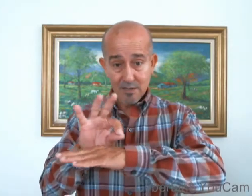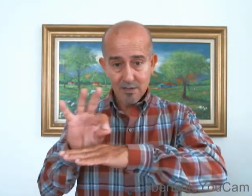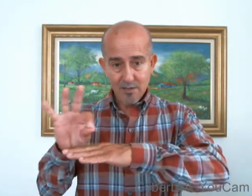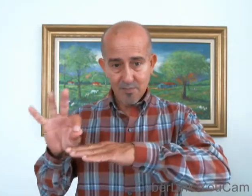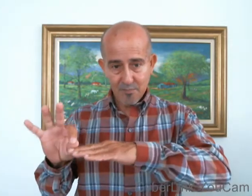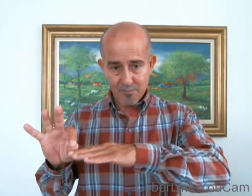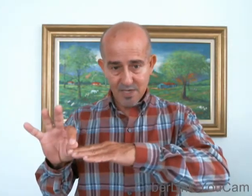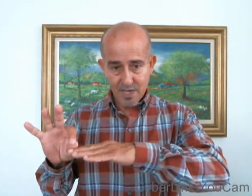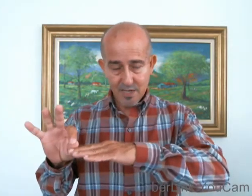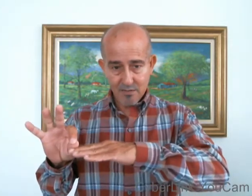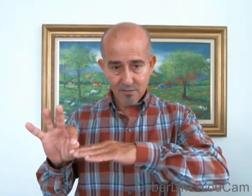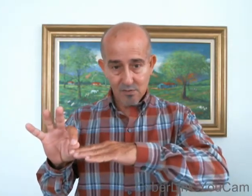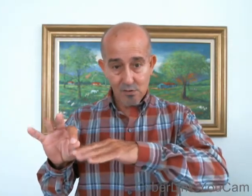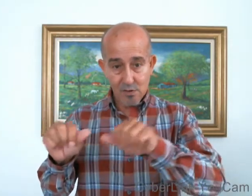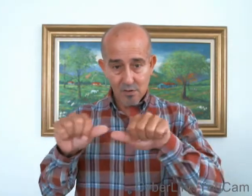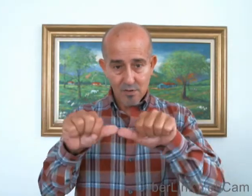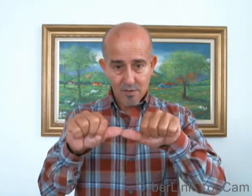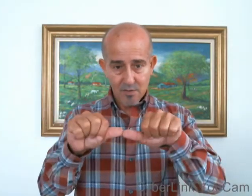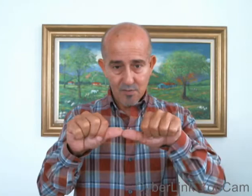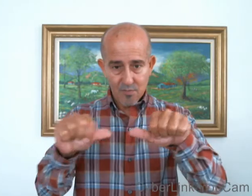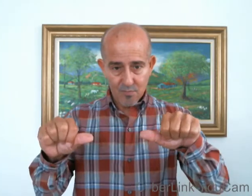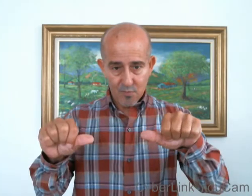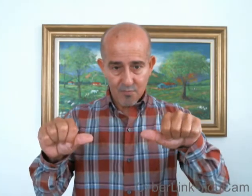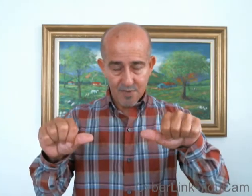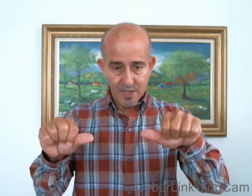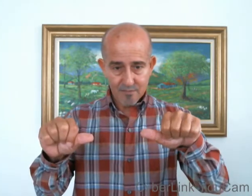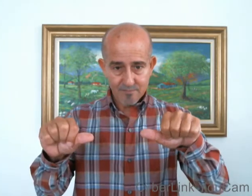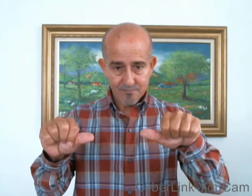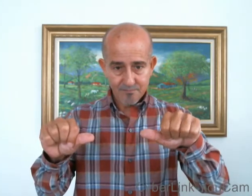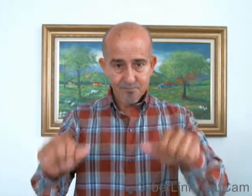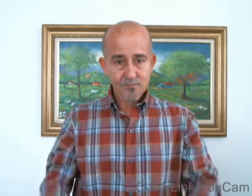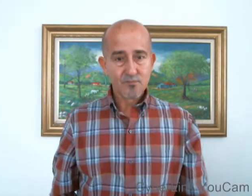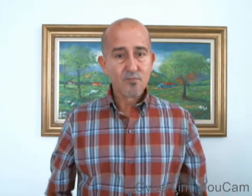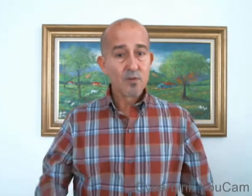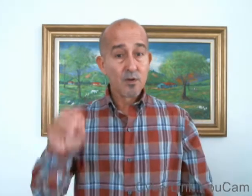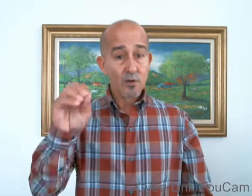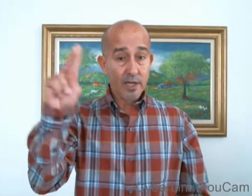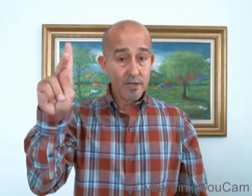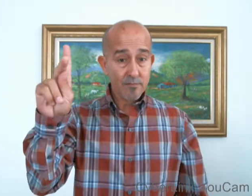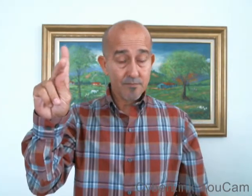pie o un pie. ¿Ok?